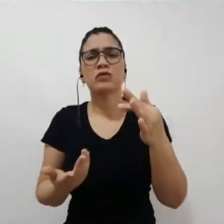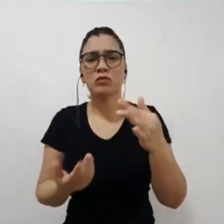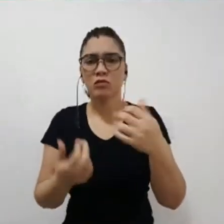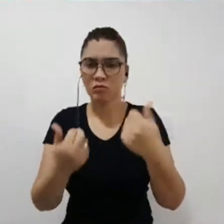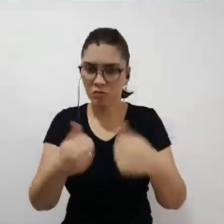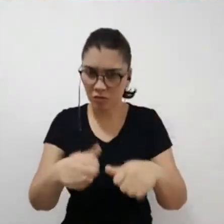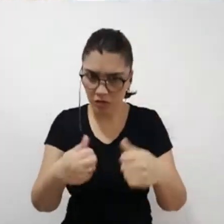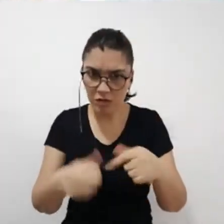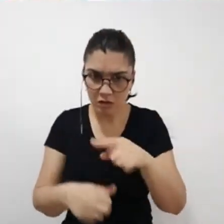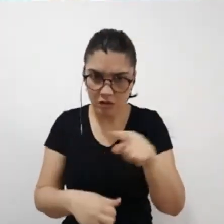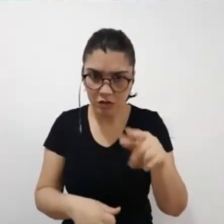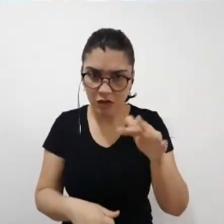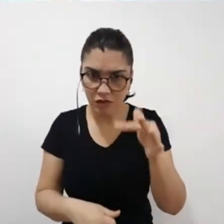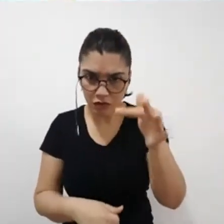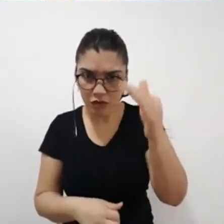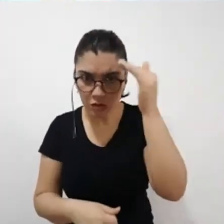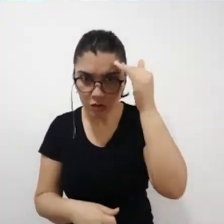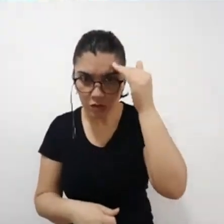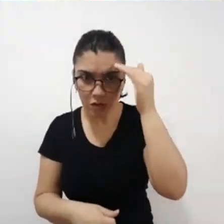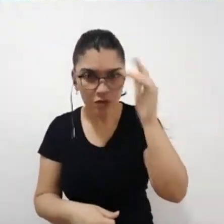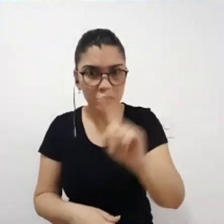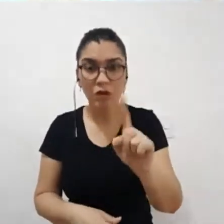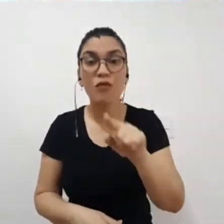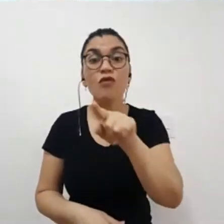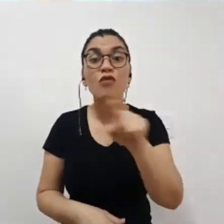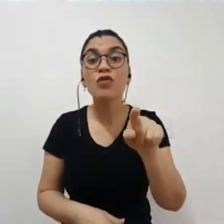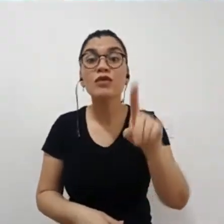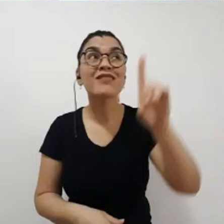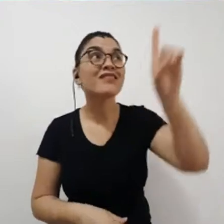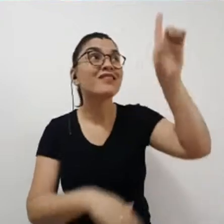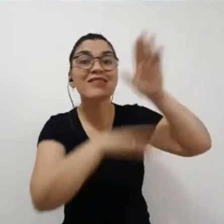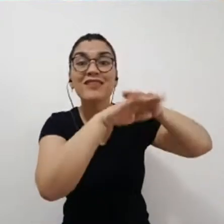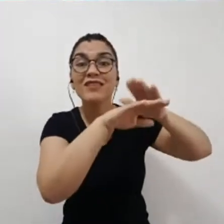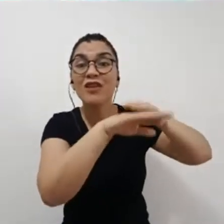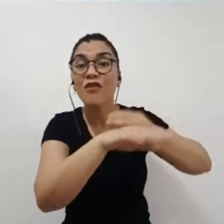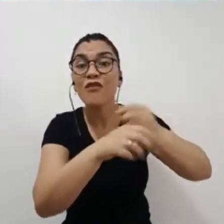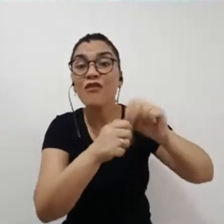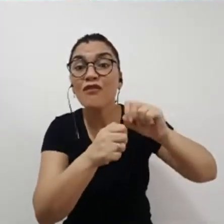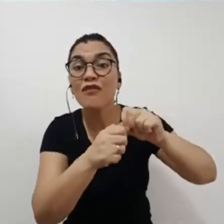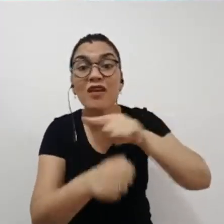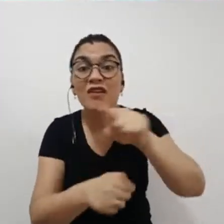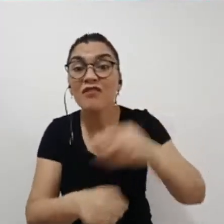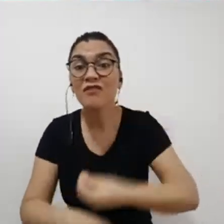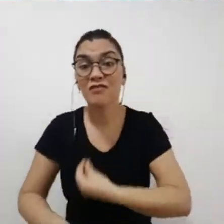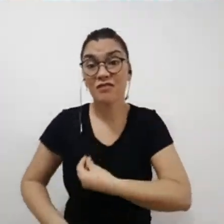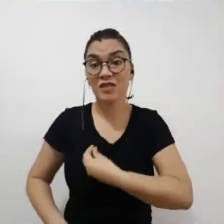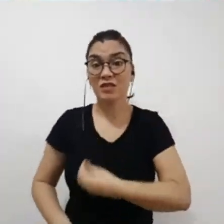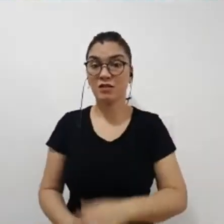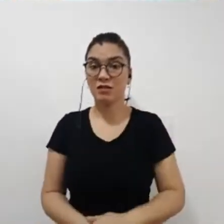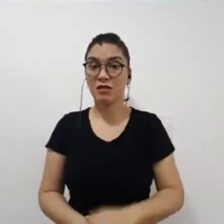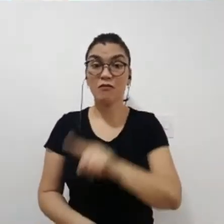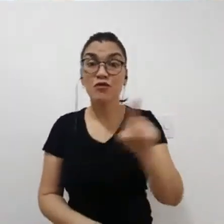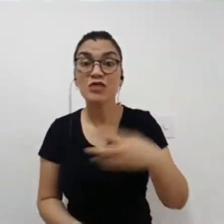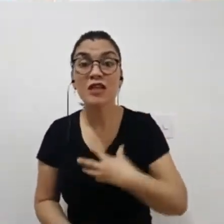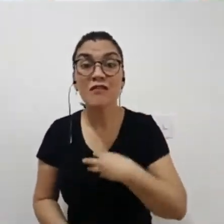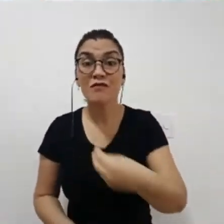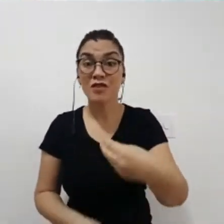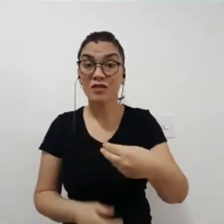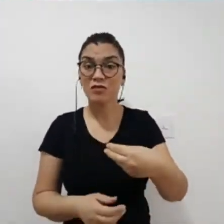uma criatura. Você é uma criação. Você é um filho. Você é pequeno diante